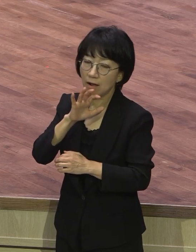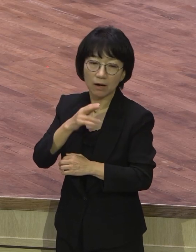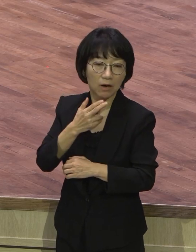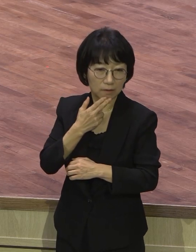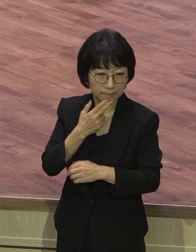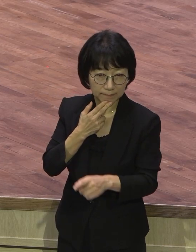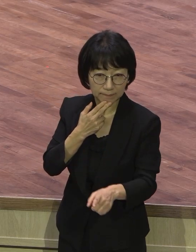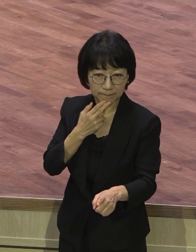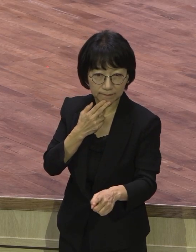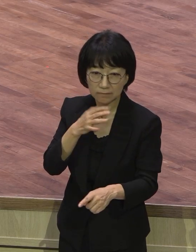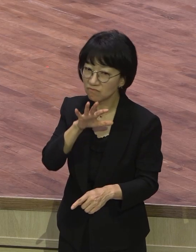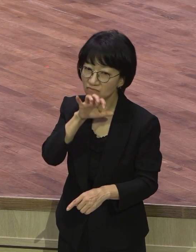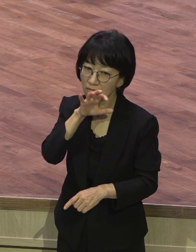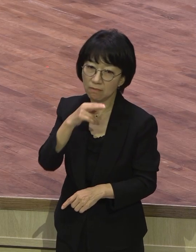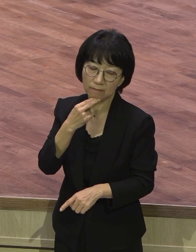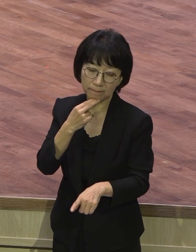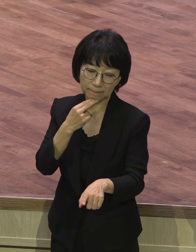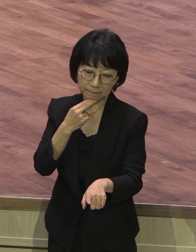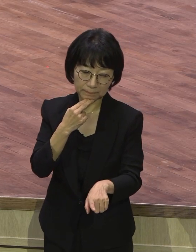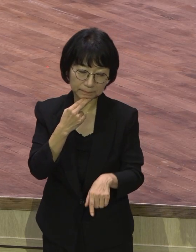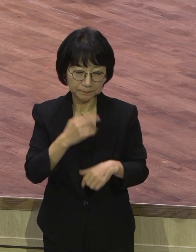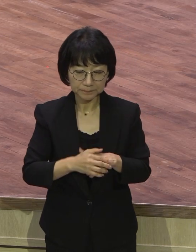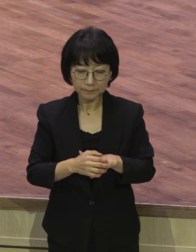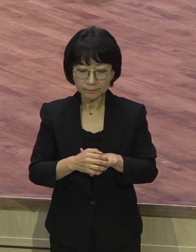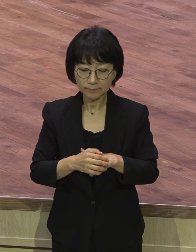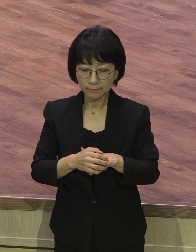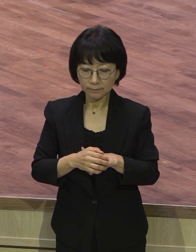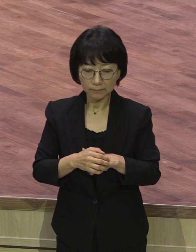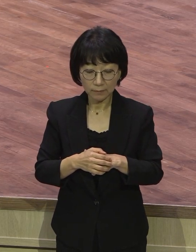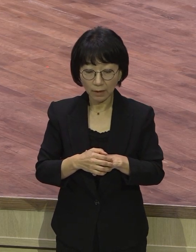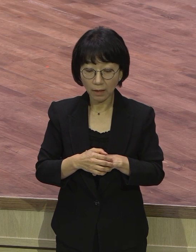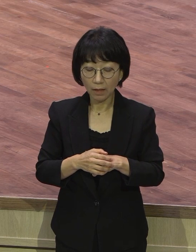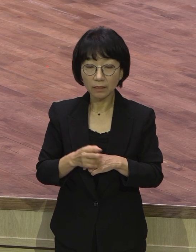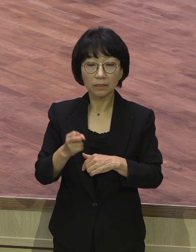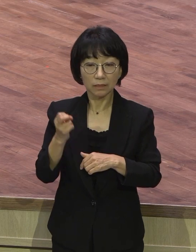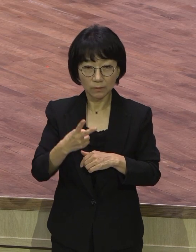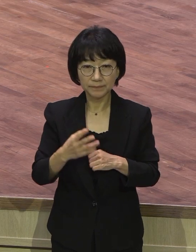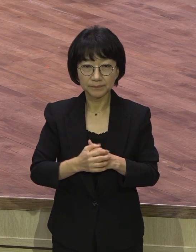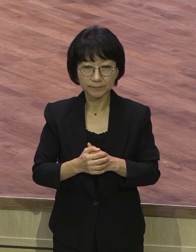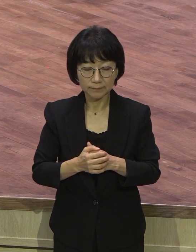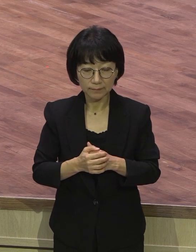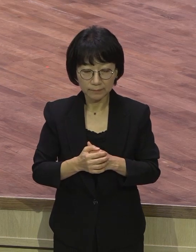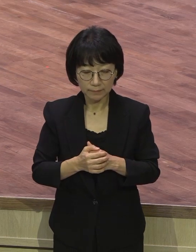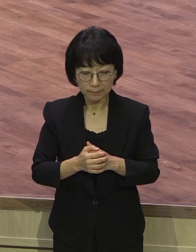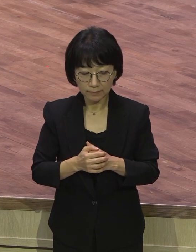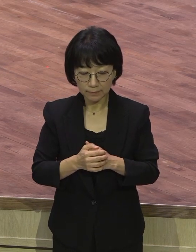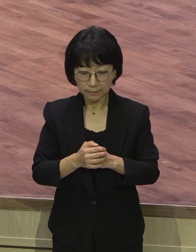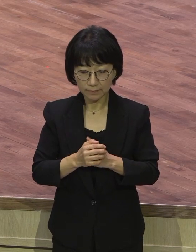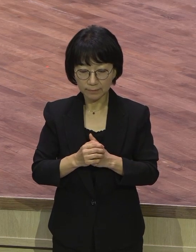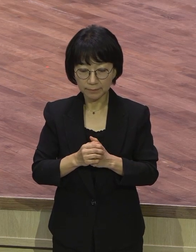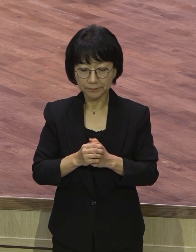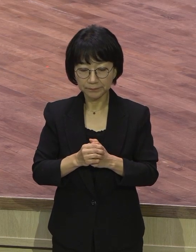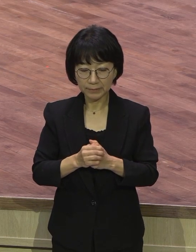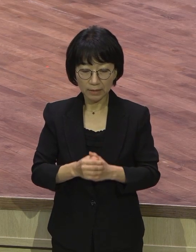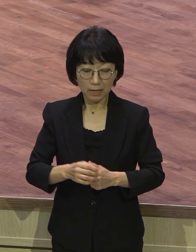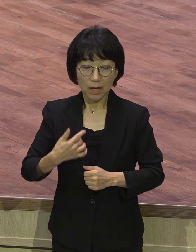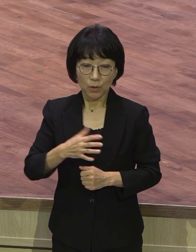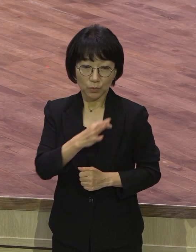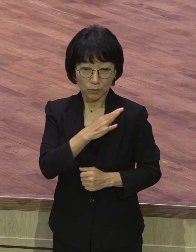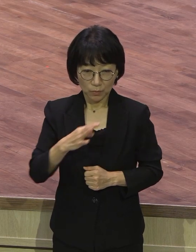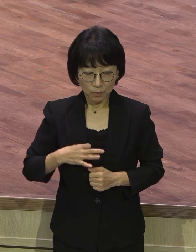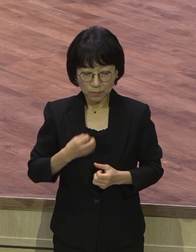아니하니라 그리고 욕은 여기에서 더 나아갑니다 놀라운 믿음의 자리로 나아갑니다 내가